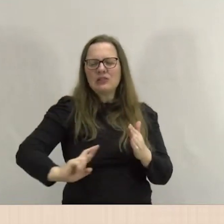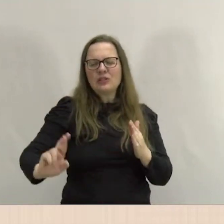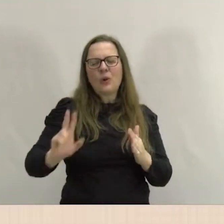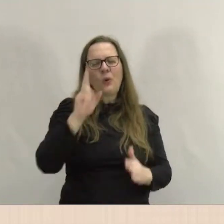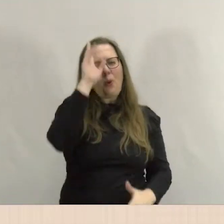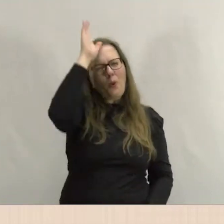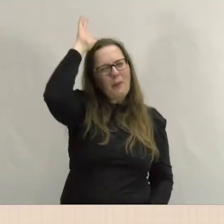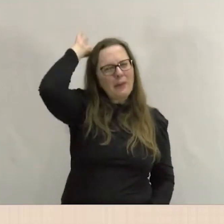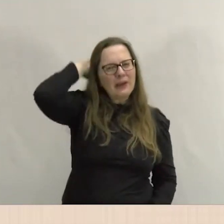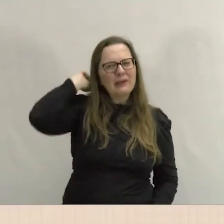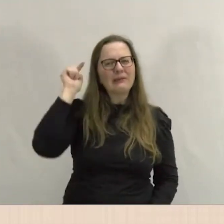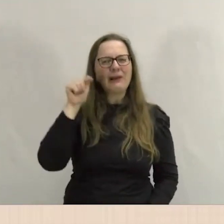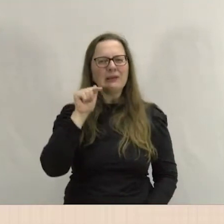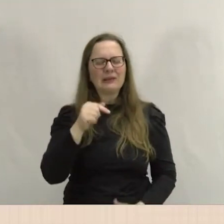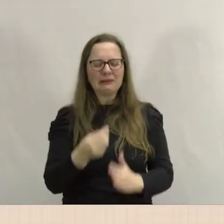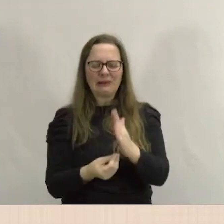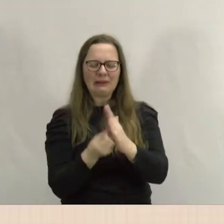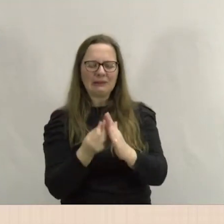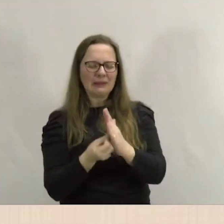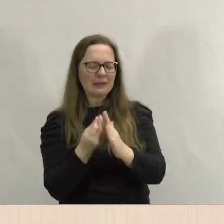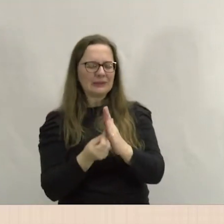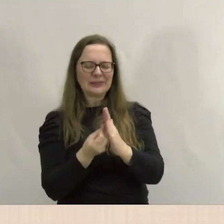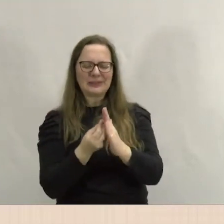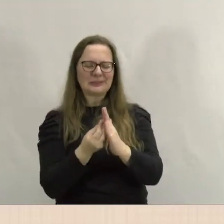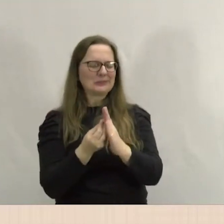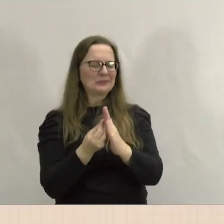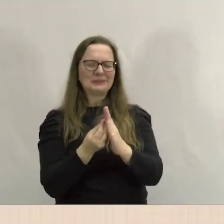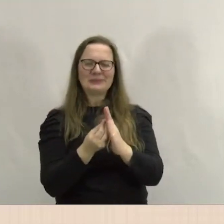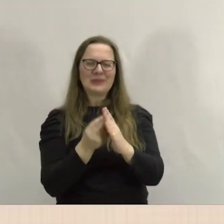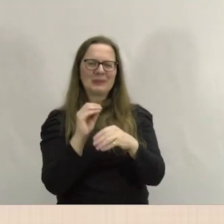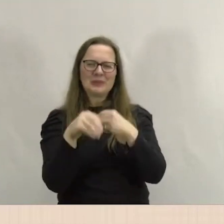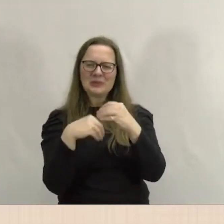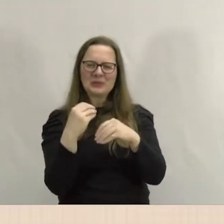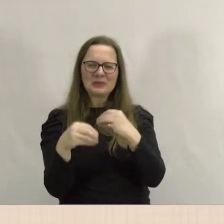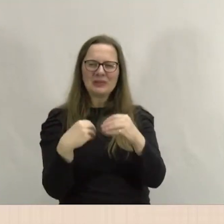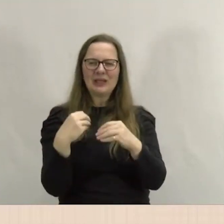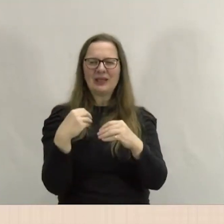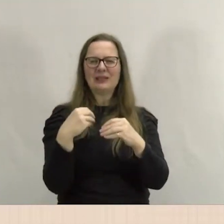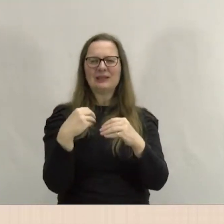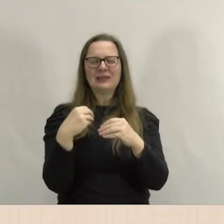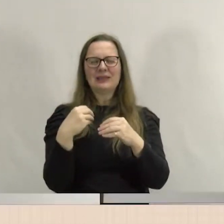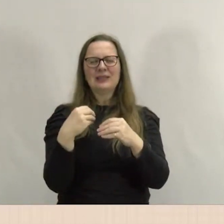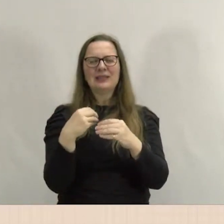então, quando juntou com a política, irmãos, eles ganharam o dobro de honrarias.